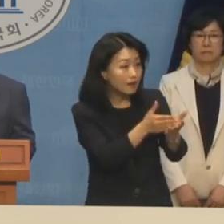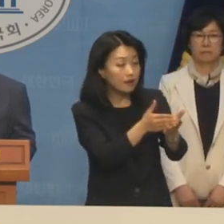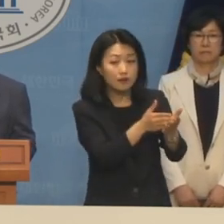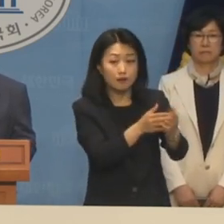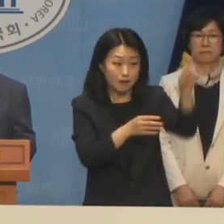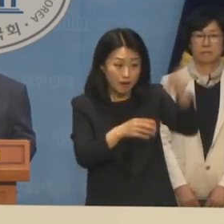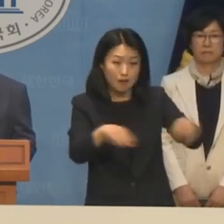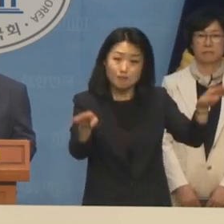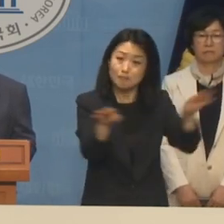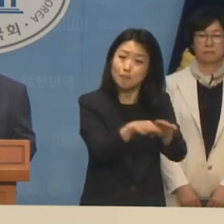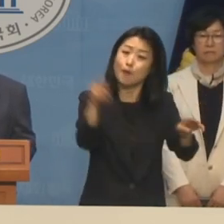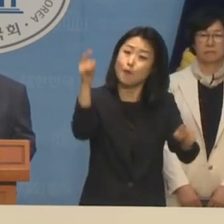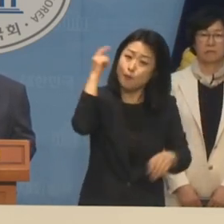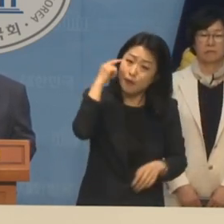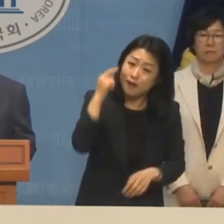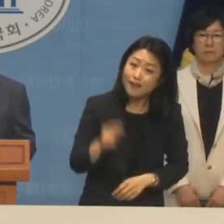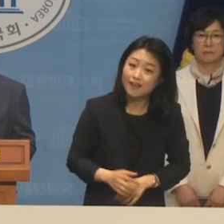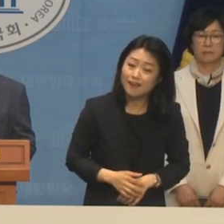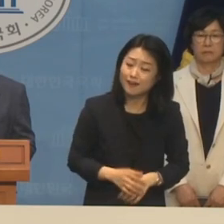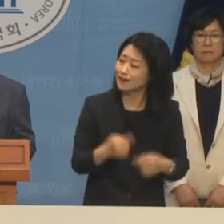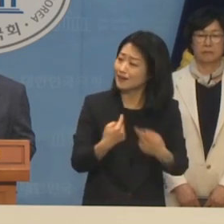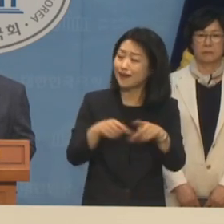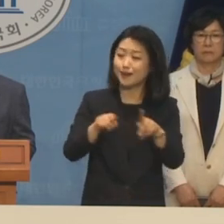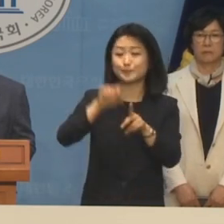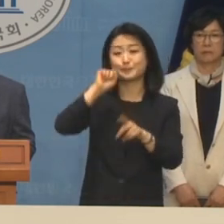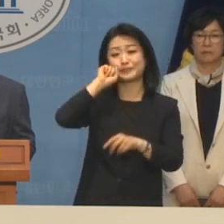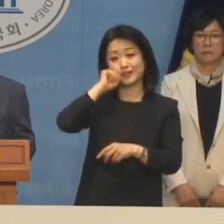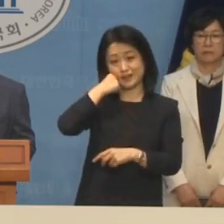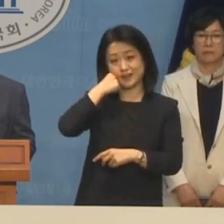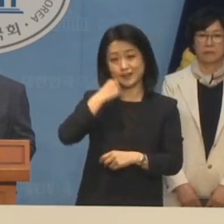못하겠다고 한다는 게 상식적으로 이해가 됩니까?